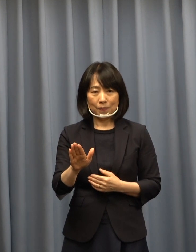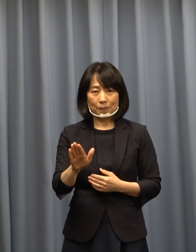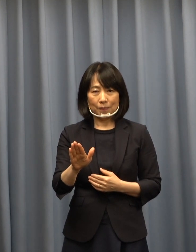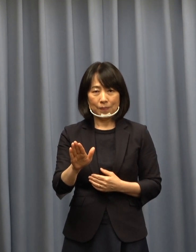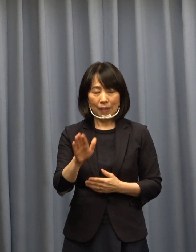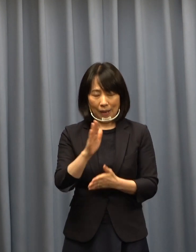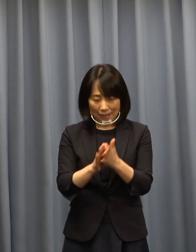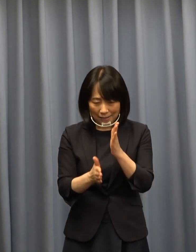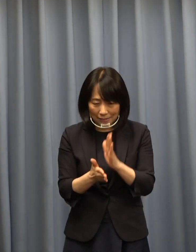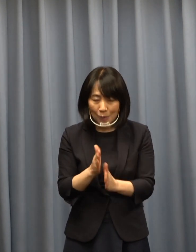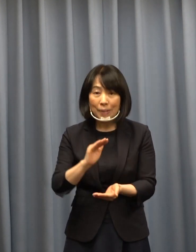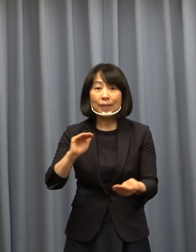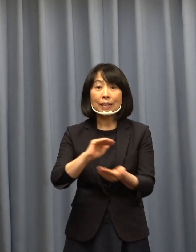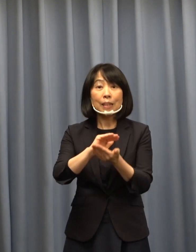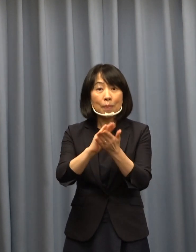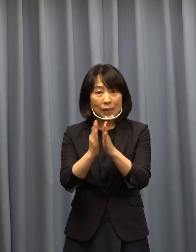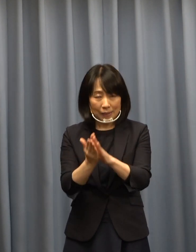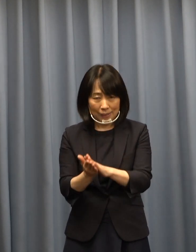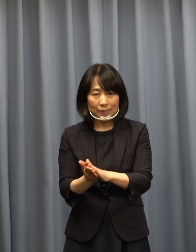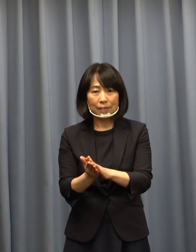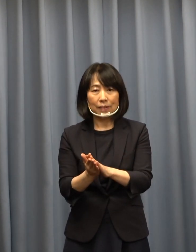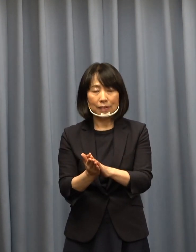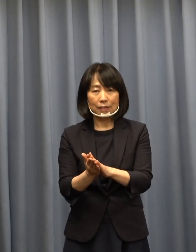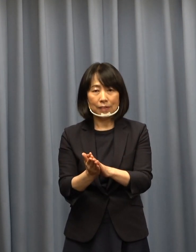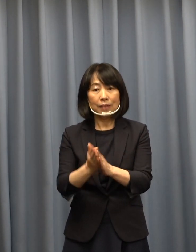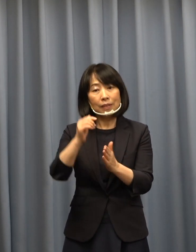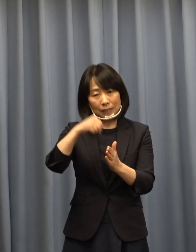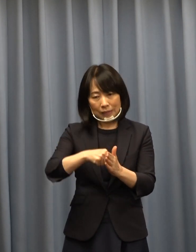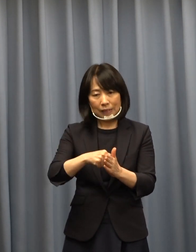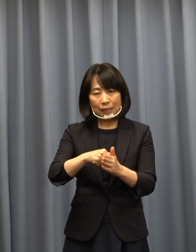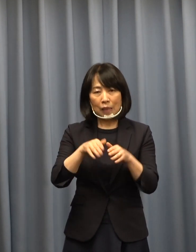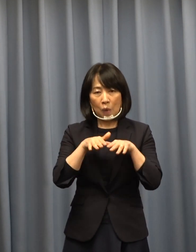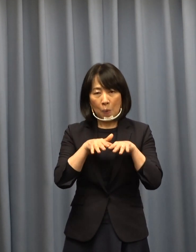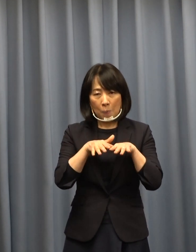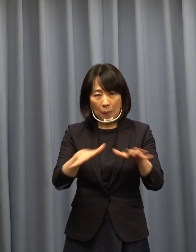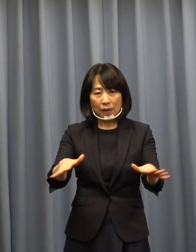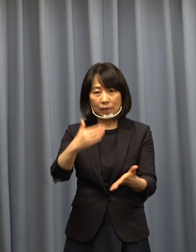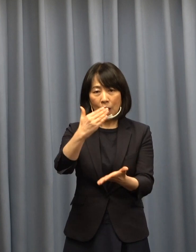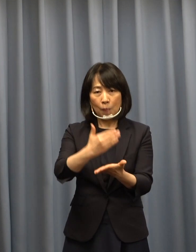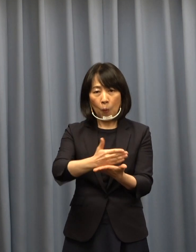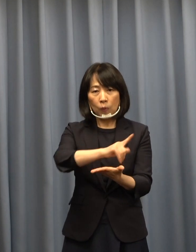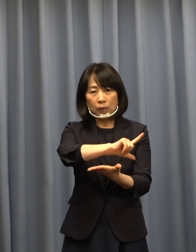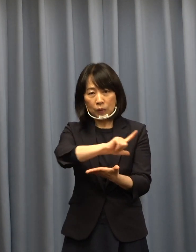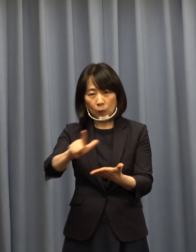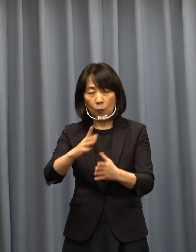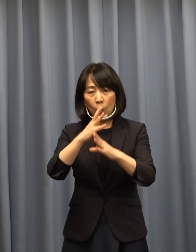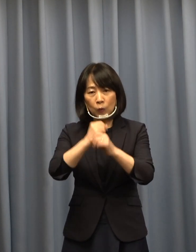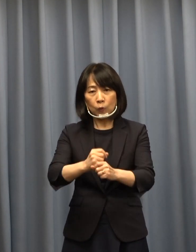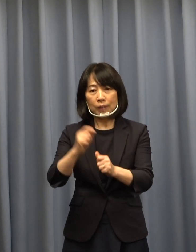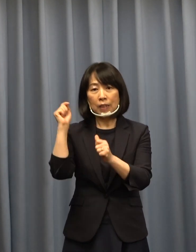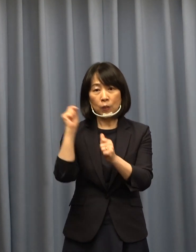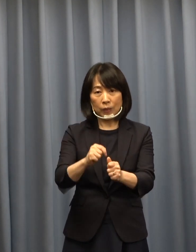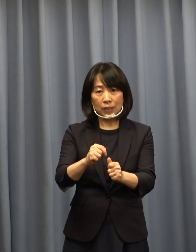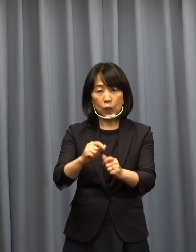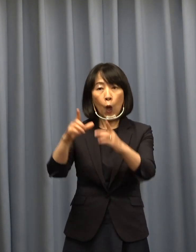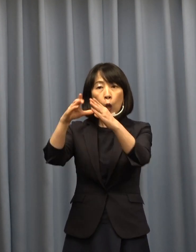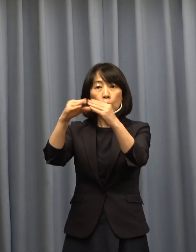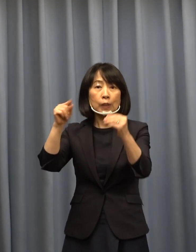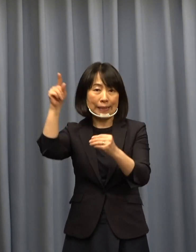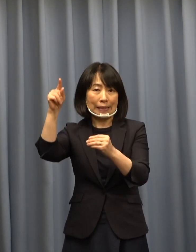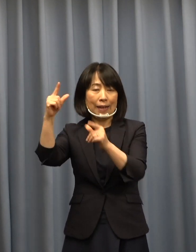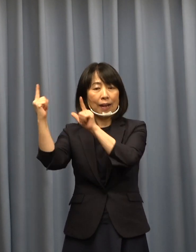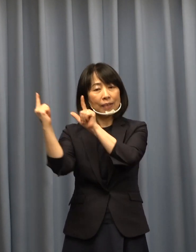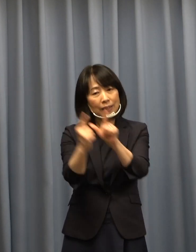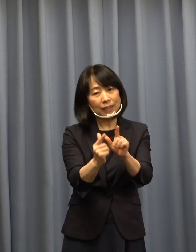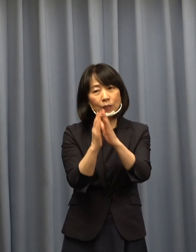再度埼玉県に対してまん延防止等重点措置の工事を行っていただくべきだという判断に